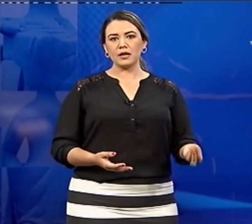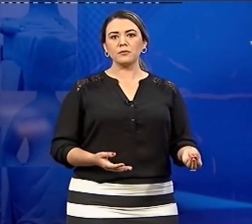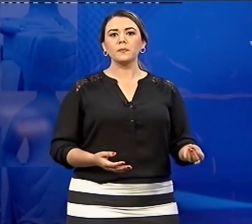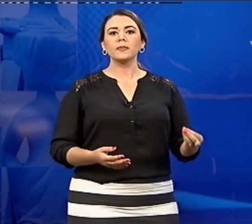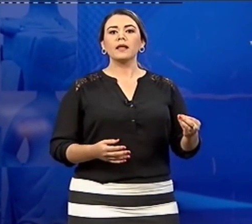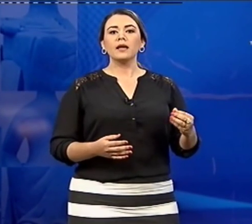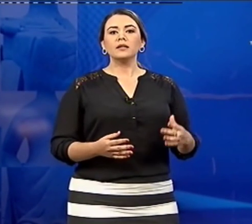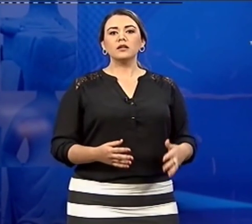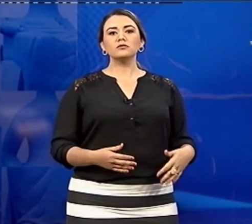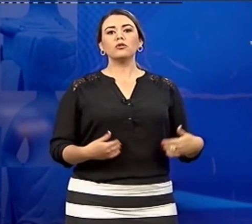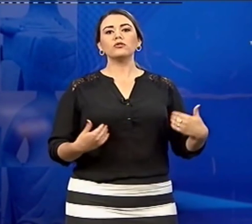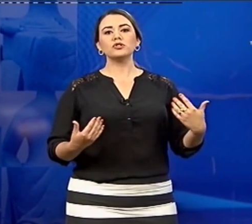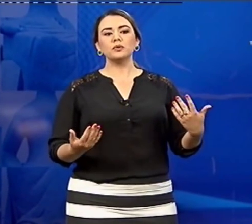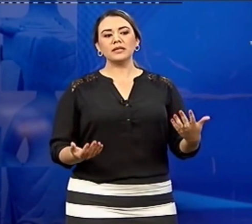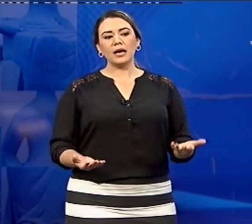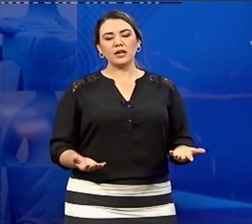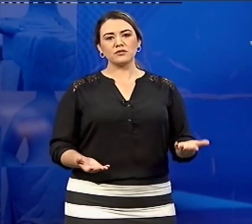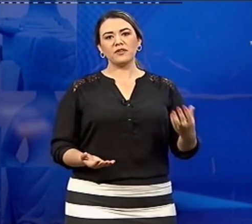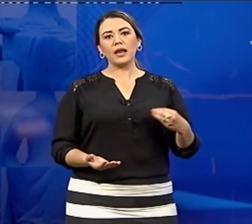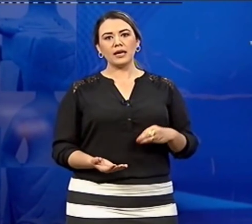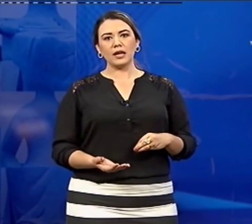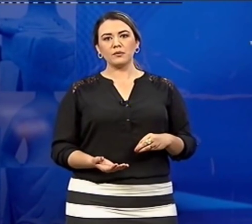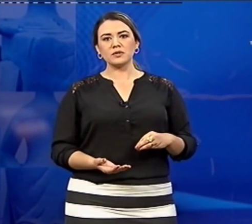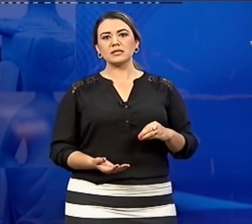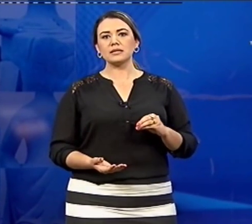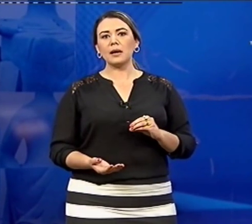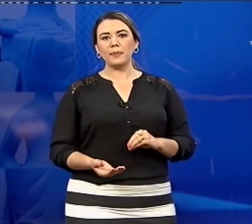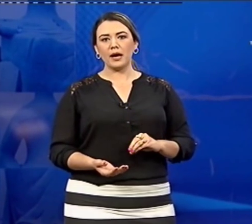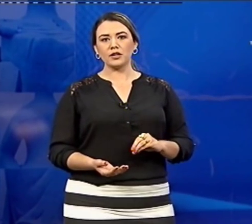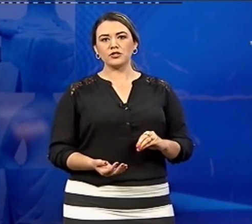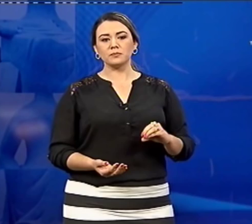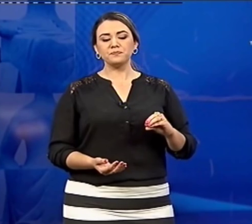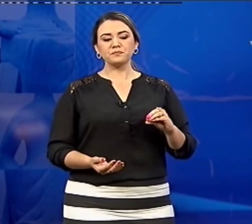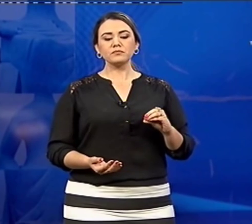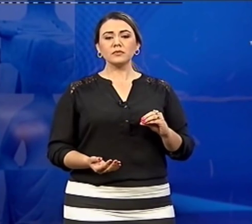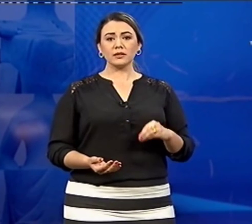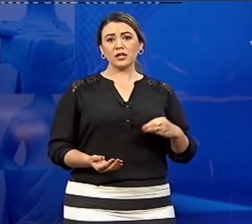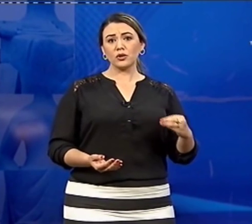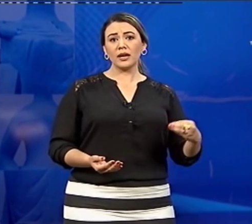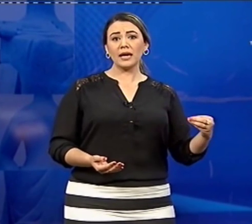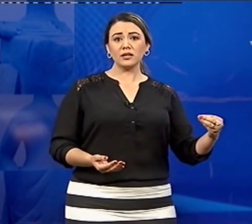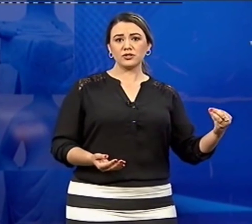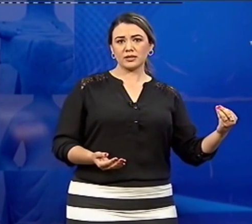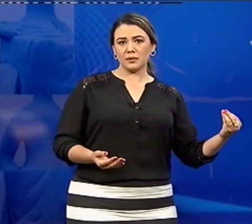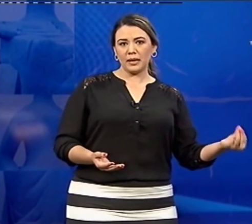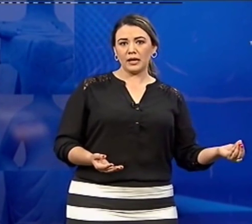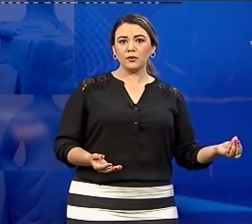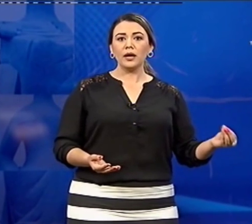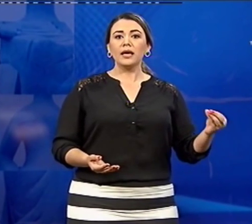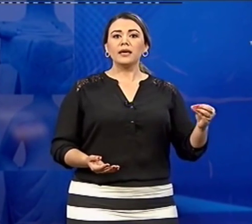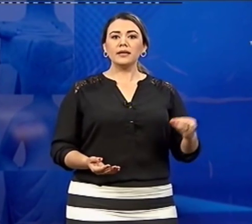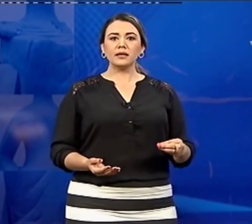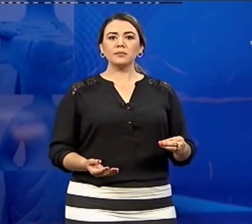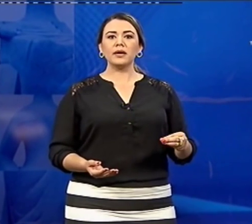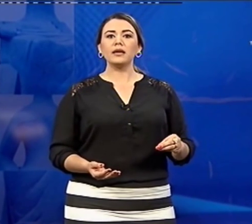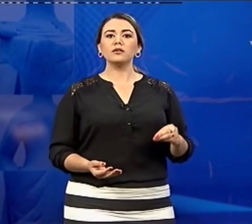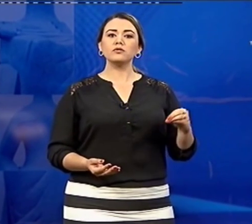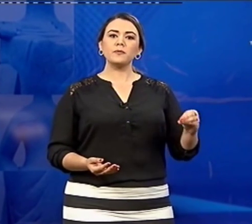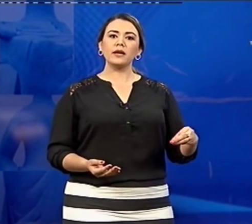salário. Dando continuidade, falaremos da parte das jornadas de trabalho e também dos